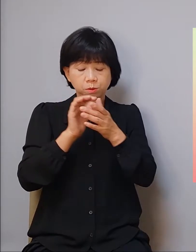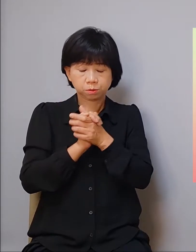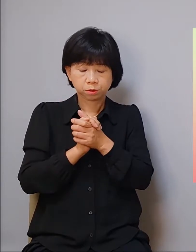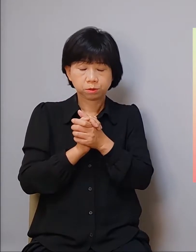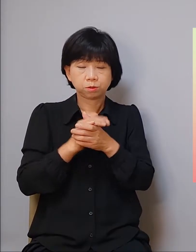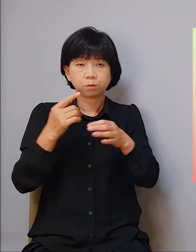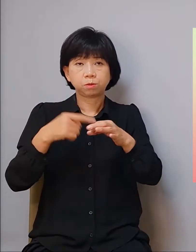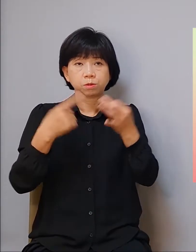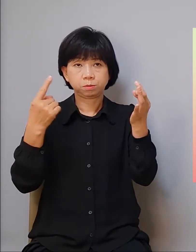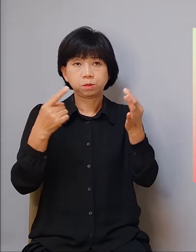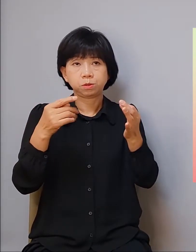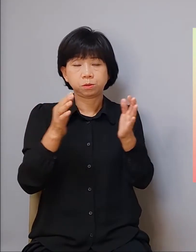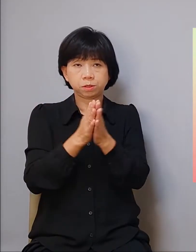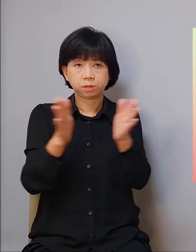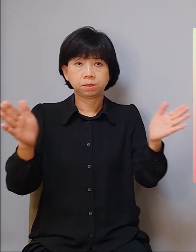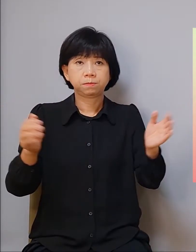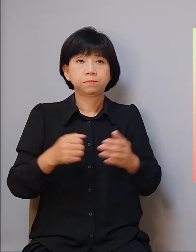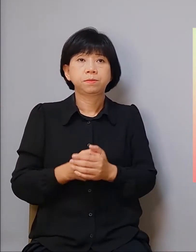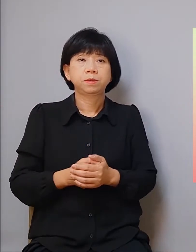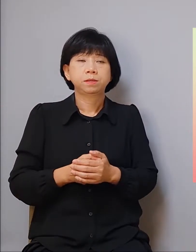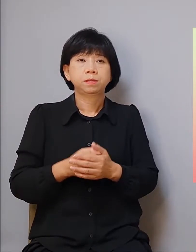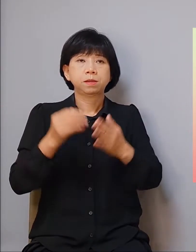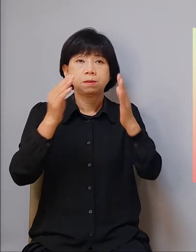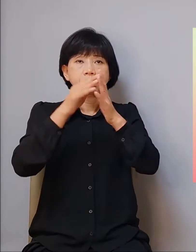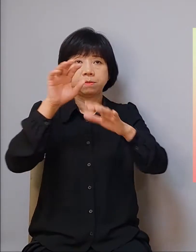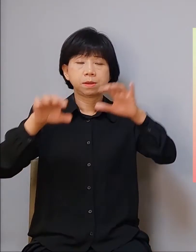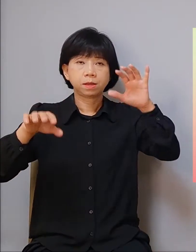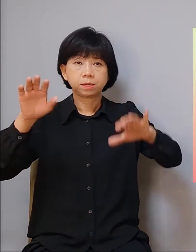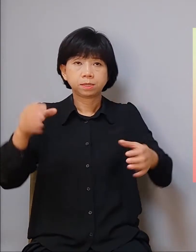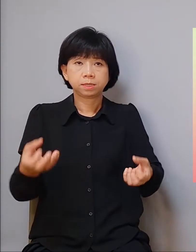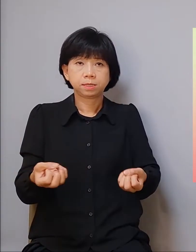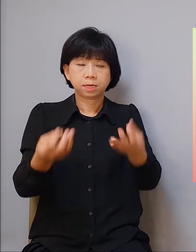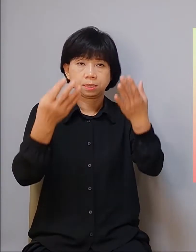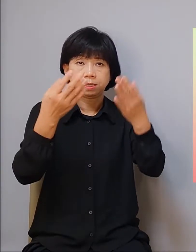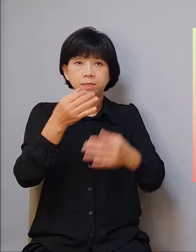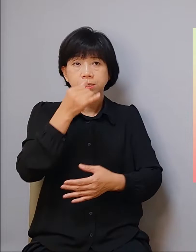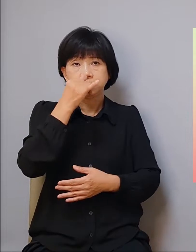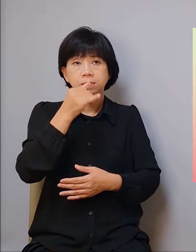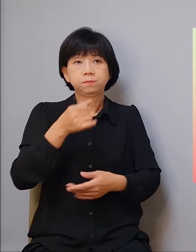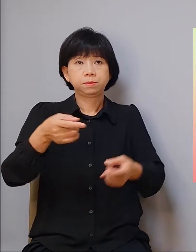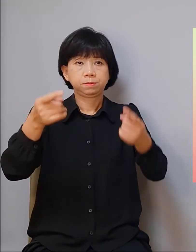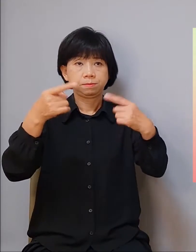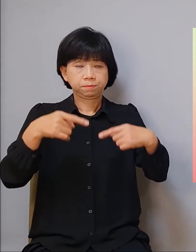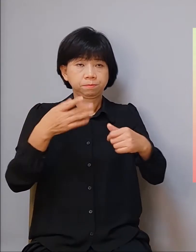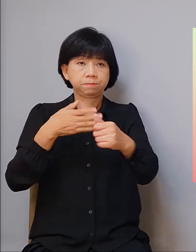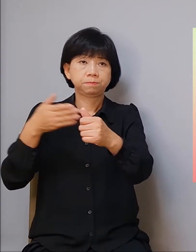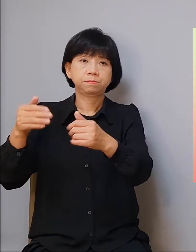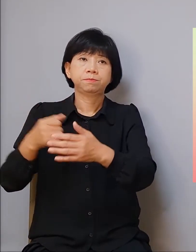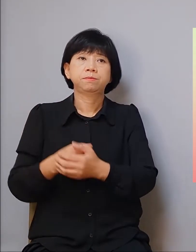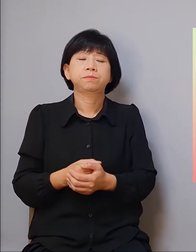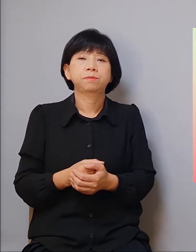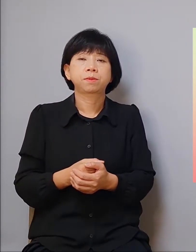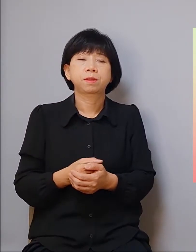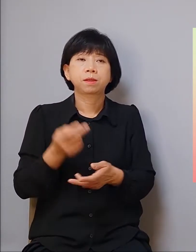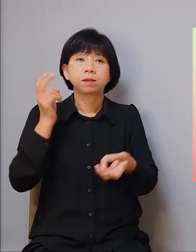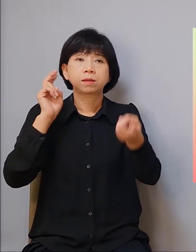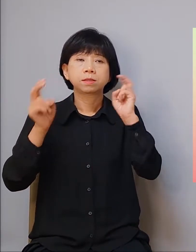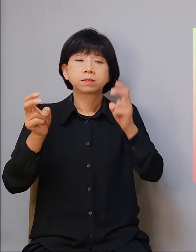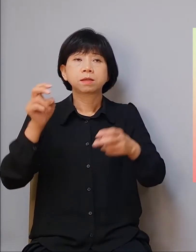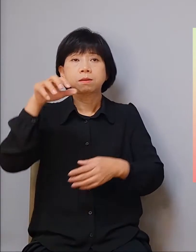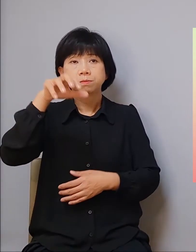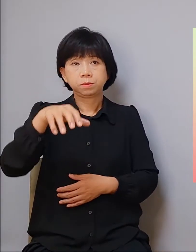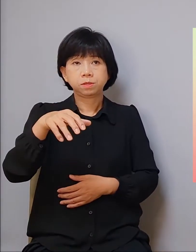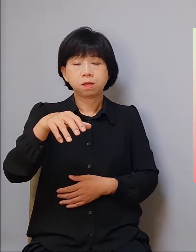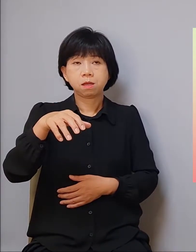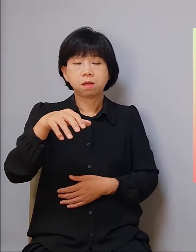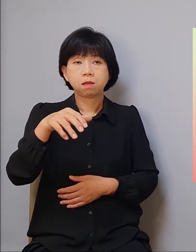11조입니다. 마을잔치가 있습니다. 많은 참여 바랍니다. 11월 한 달 동안 사업장 소개